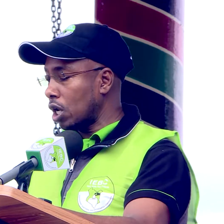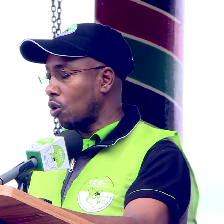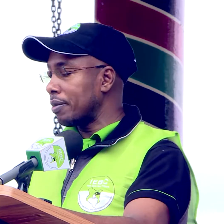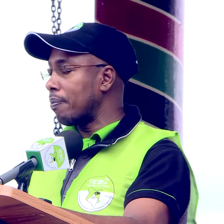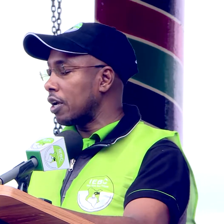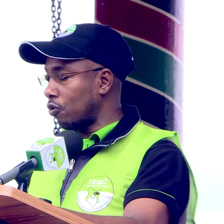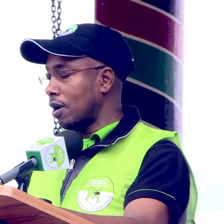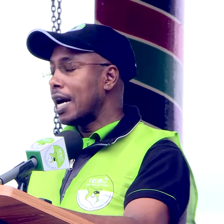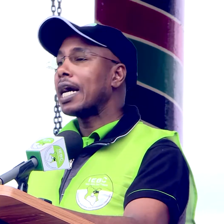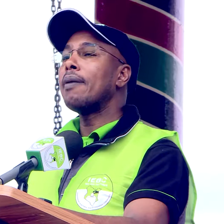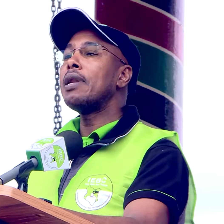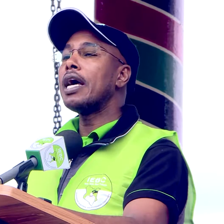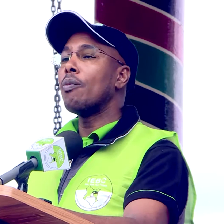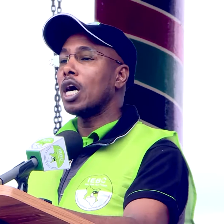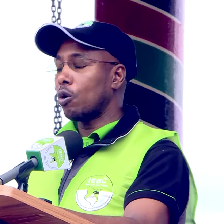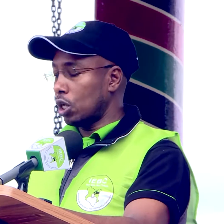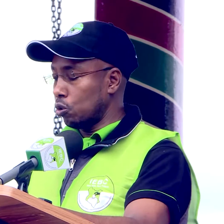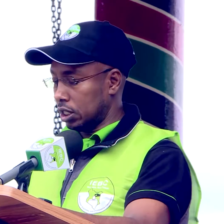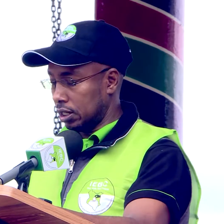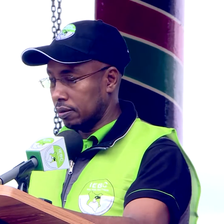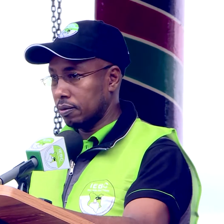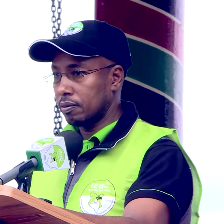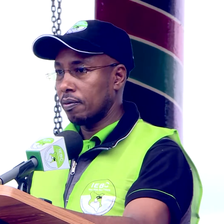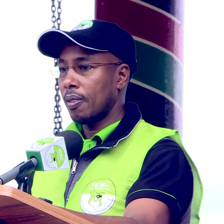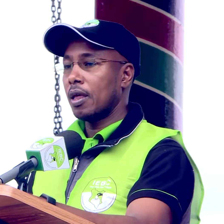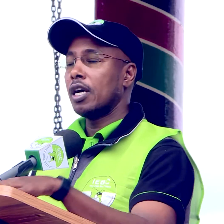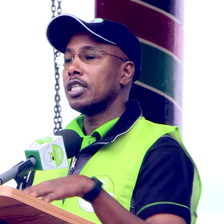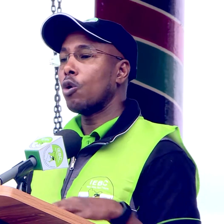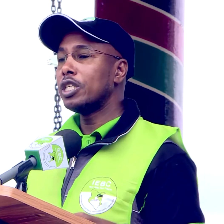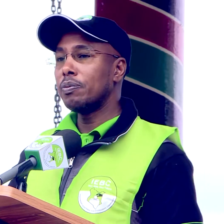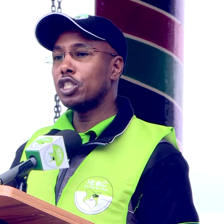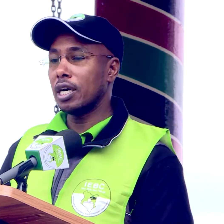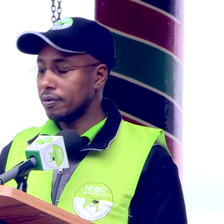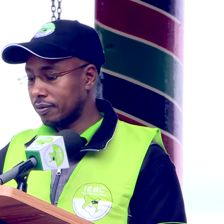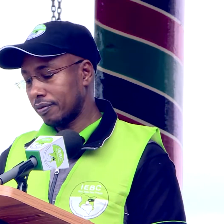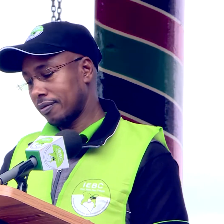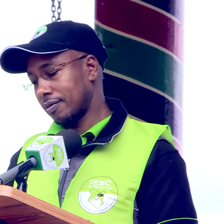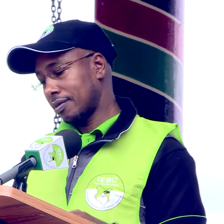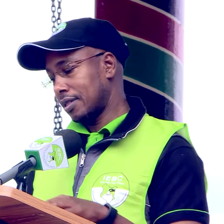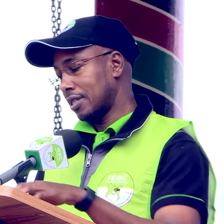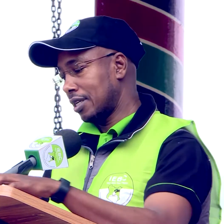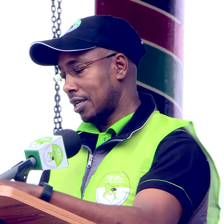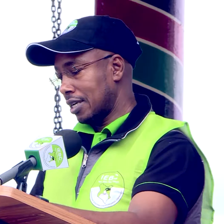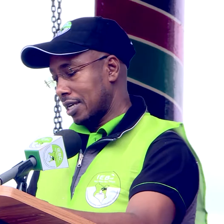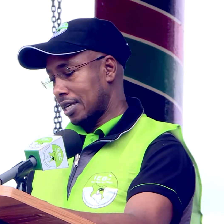mpiga kura kwa muda mrefu kabla ya mwaka wa uchaguzi. Na kuhitimisha,